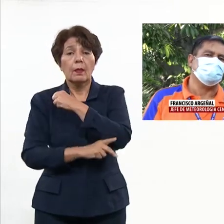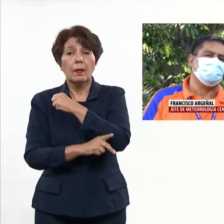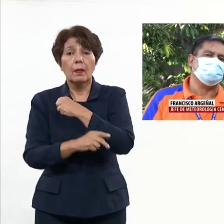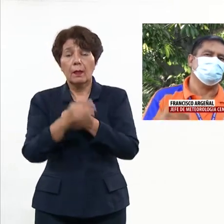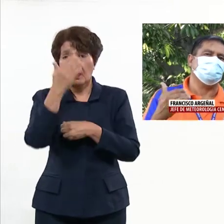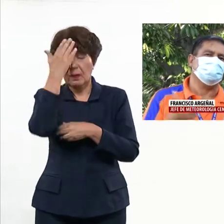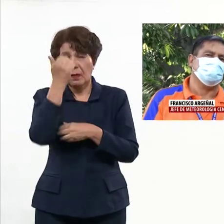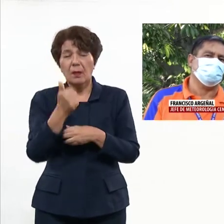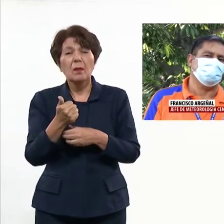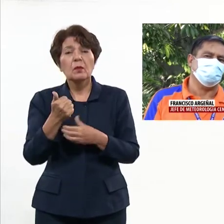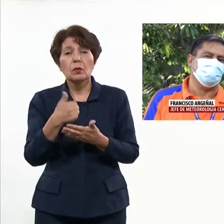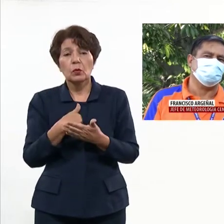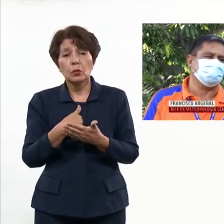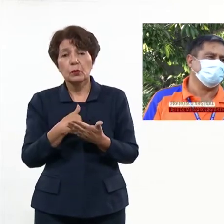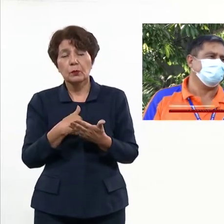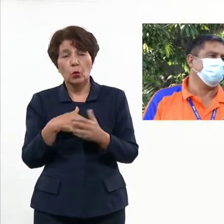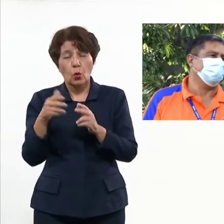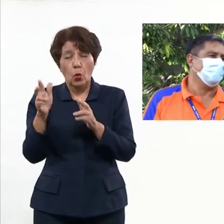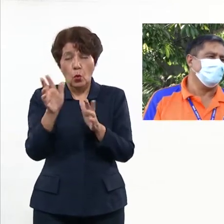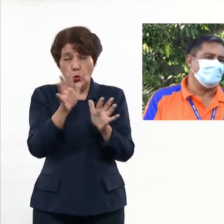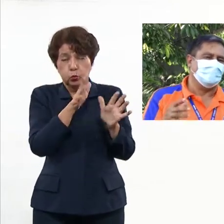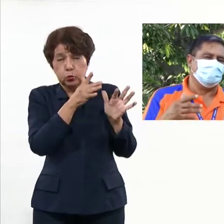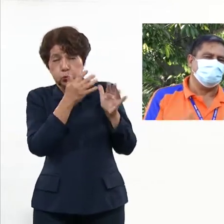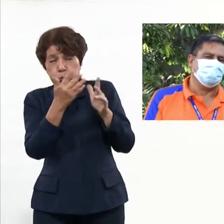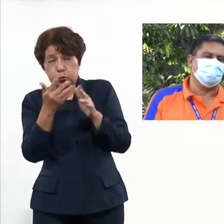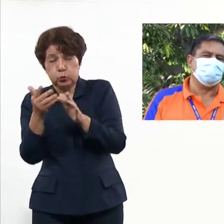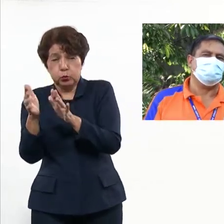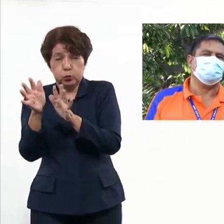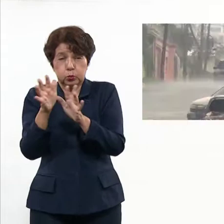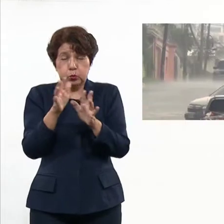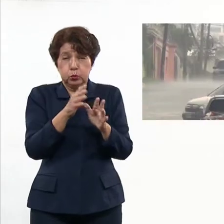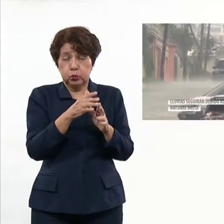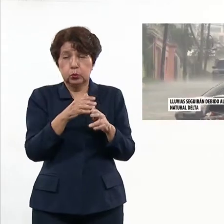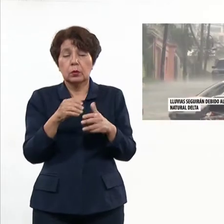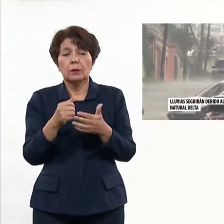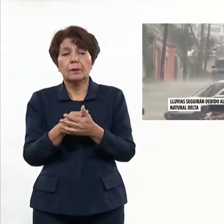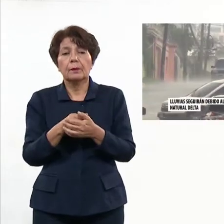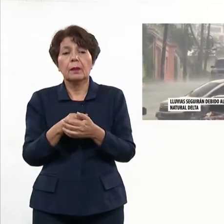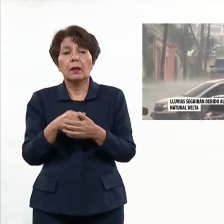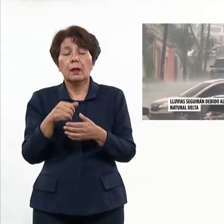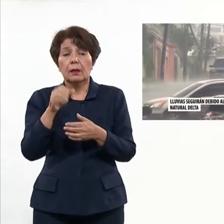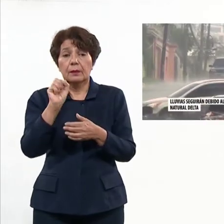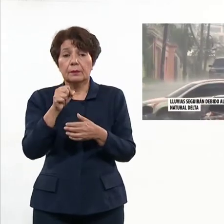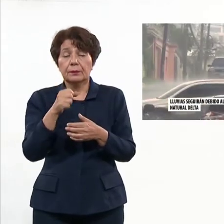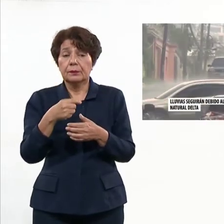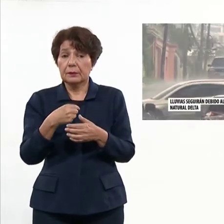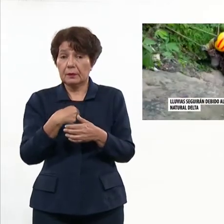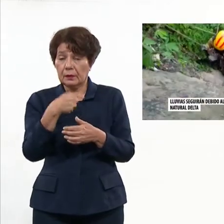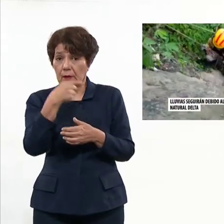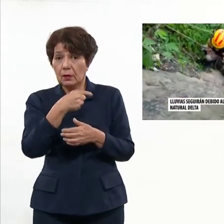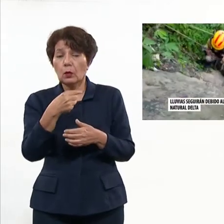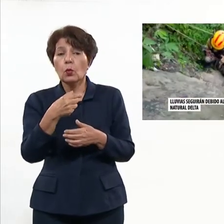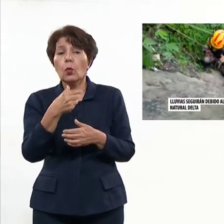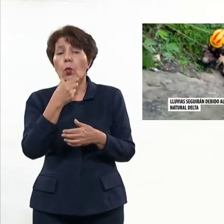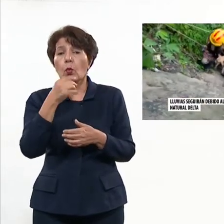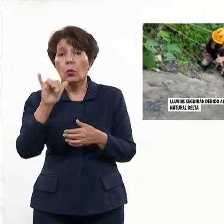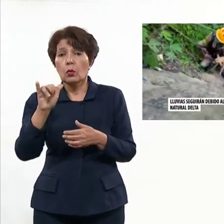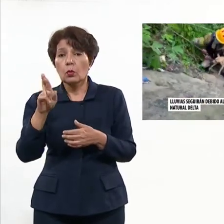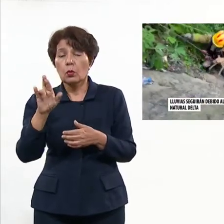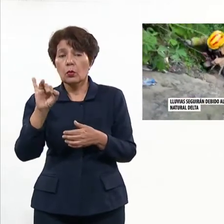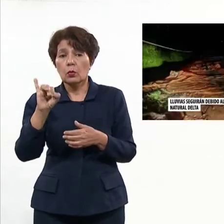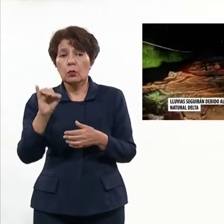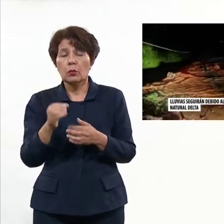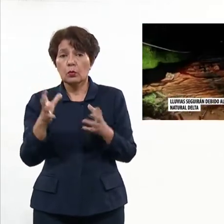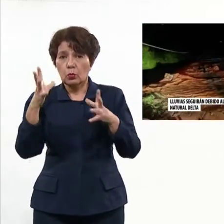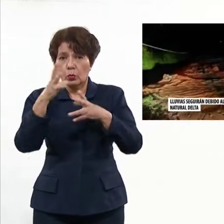circulación de los vientos alrededor de la tormenta del tacto el jefe de operaciones y un hice rato nos viendo un resumen de las